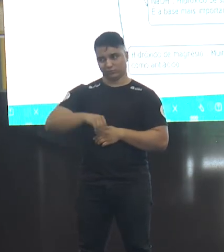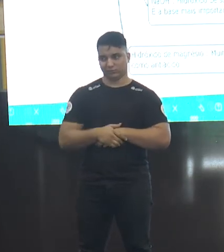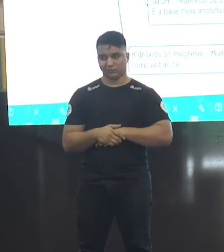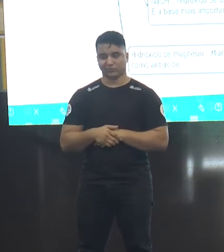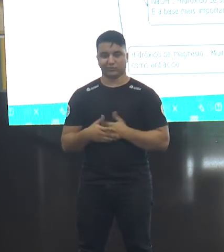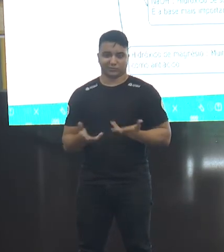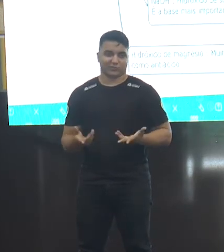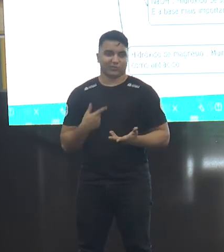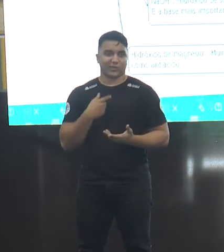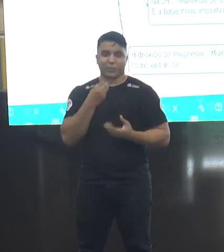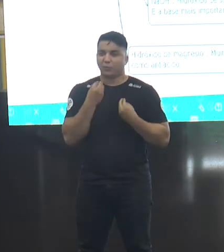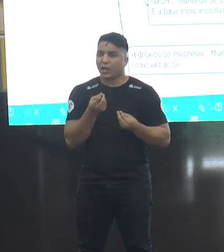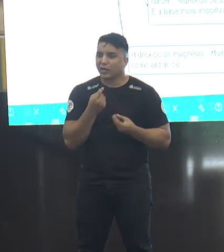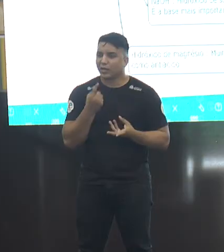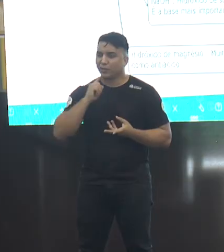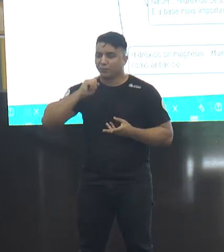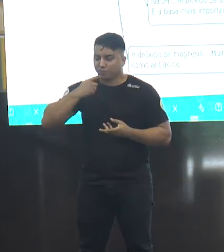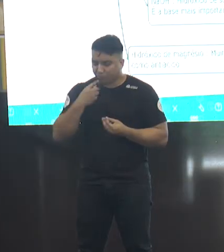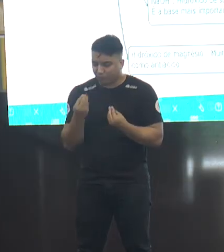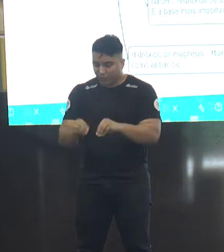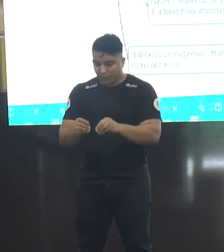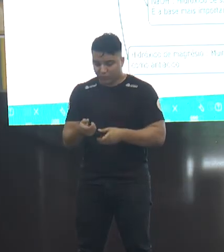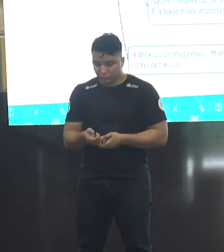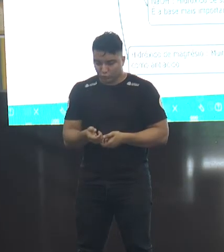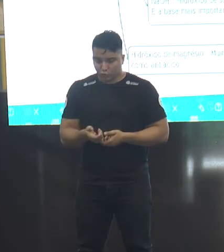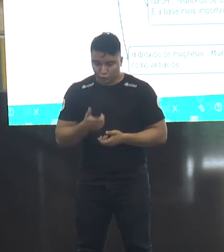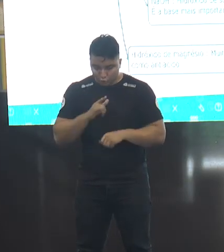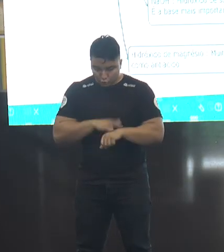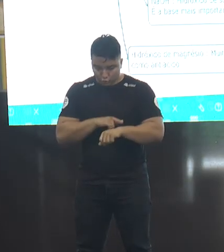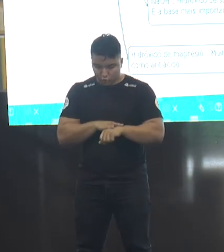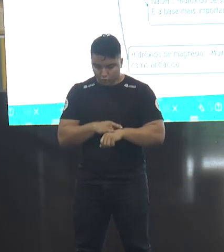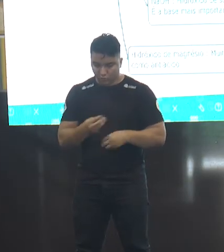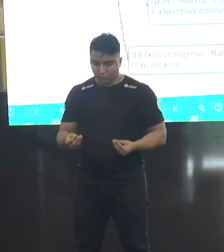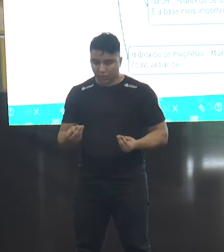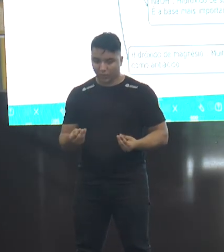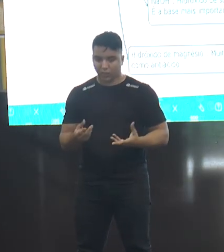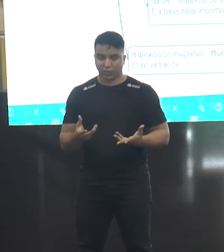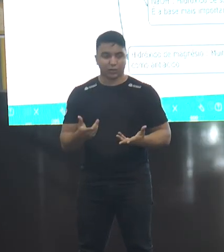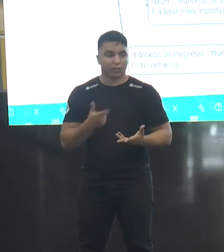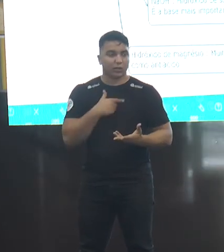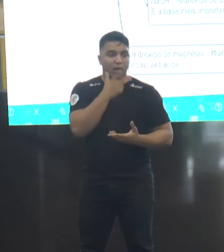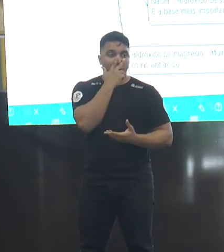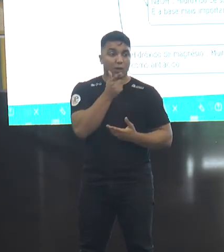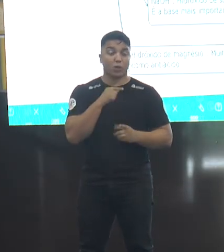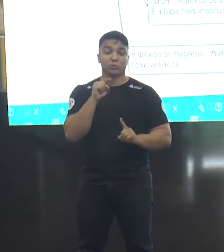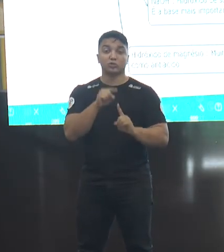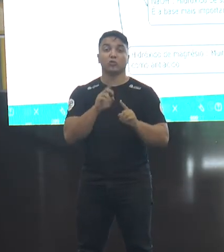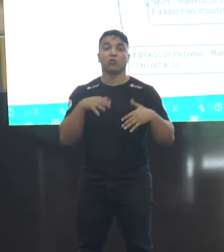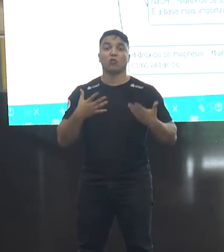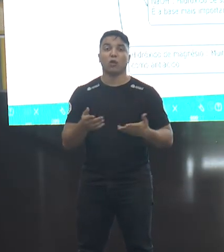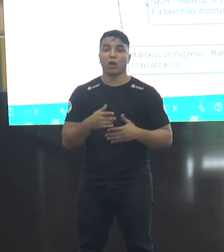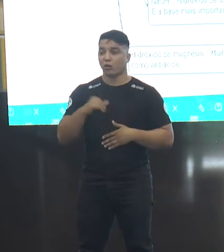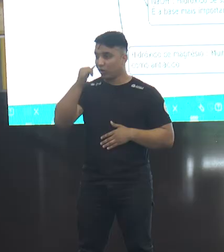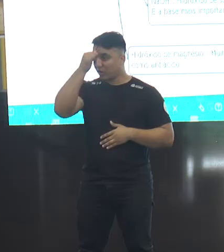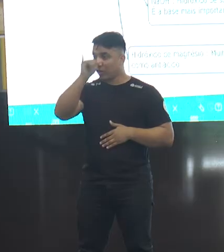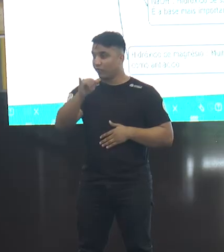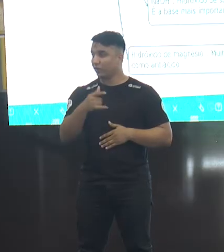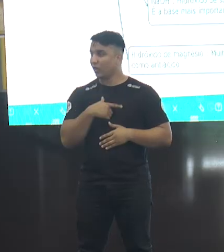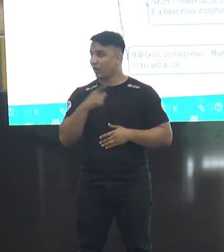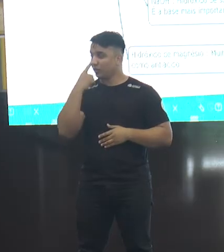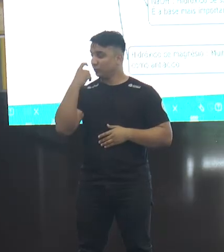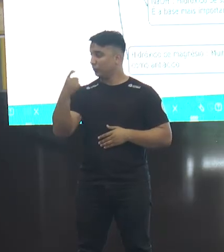Pô, tem um limão ali, aí você vai fazer xixi no limão. Qual é o objetivo? Não ficar aquele cheiro